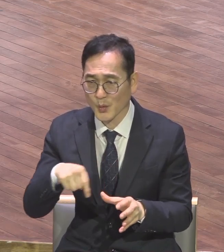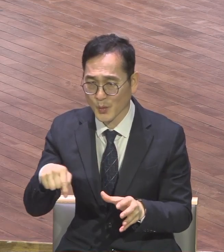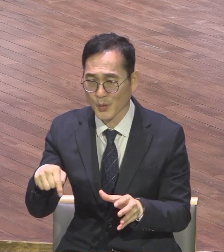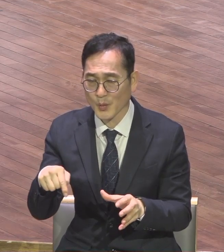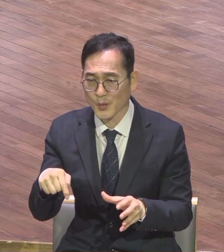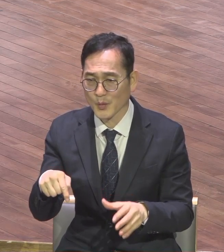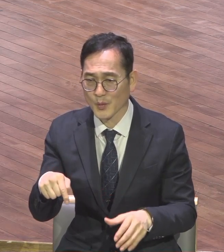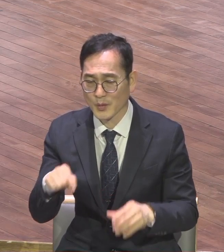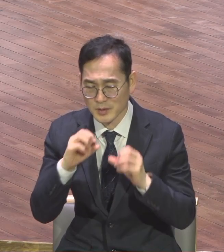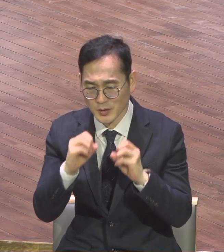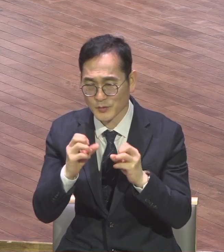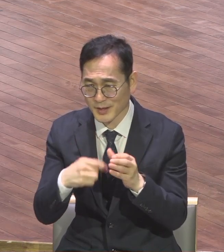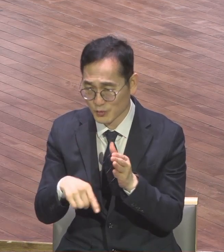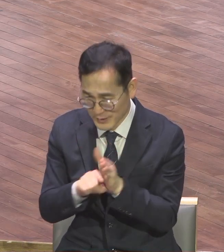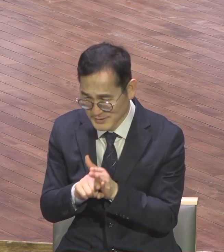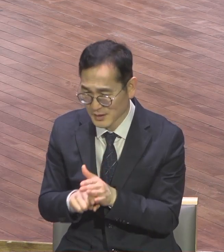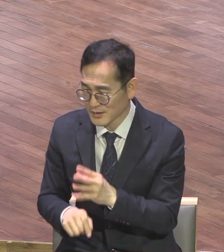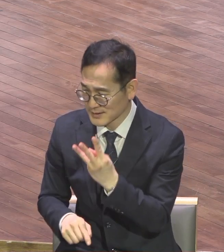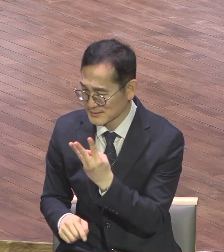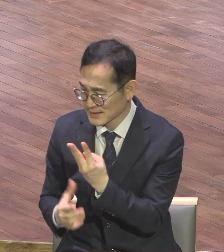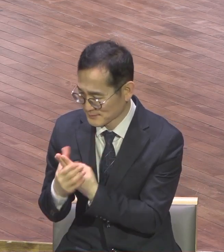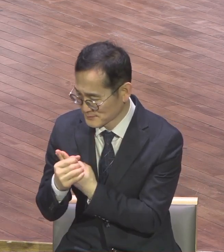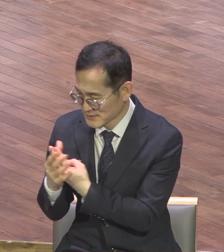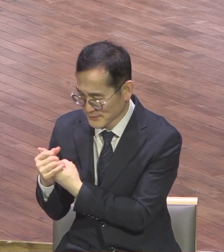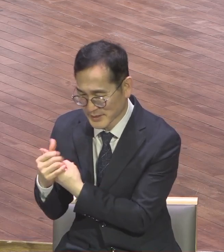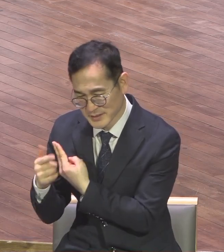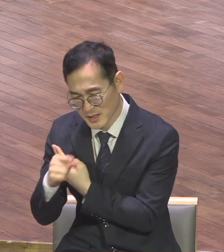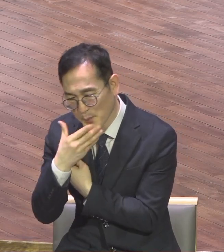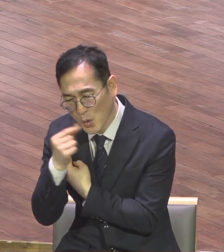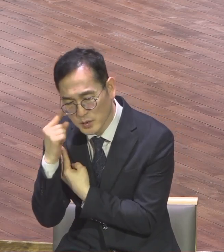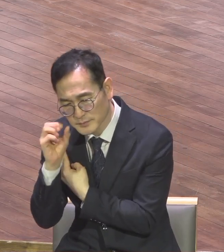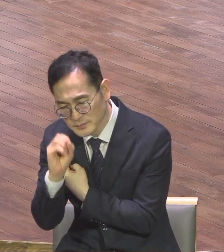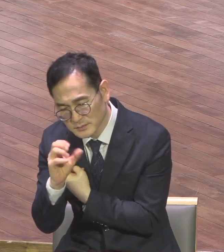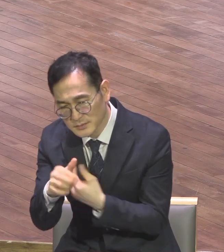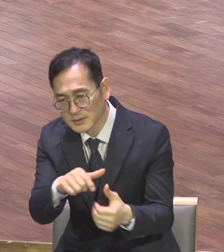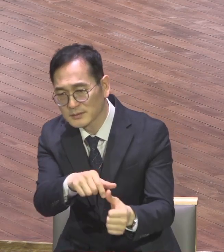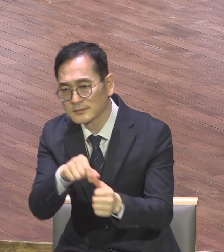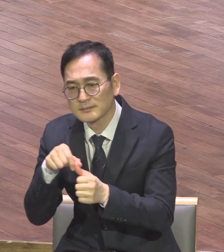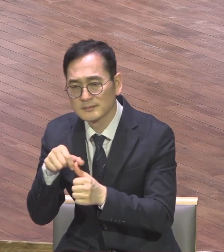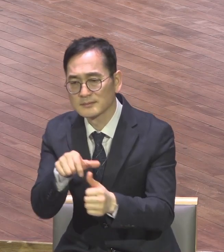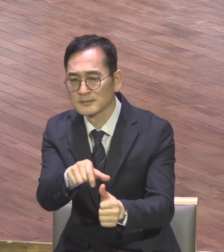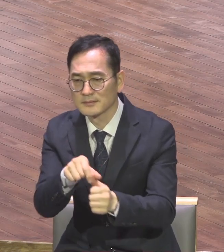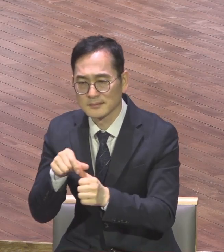내게 주님의 심정으로 여러분이 한 마리 양을 찾는 심정을 내게 허락하여 주옵소서.